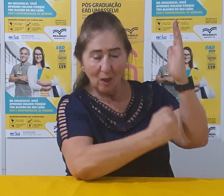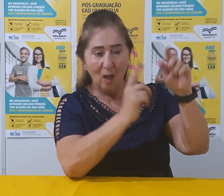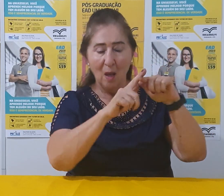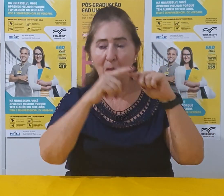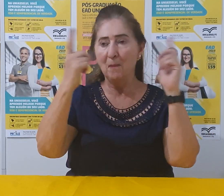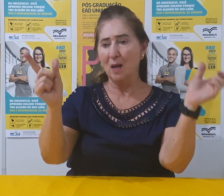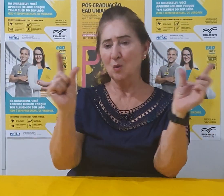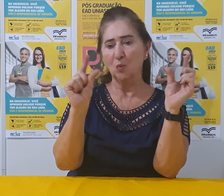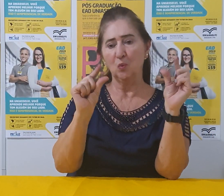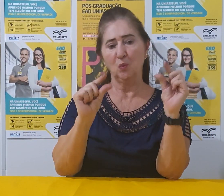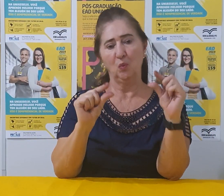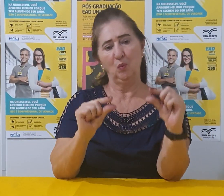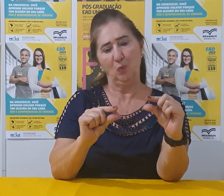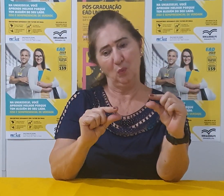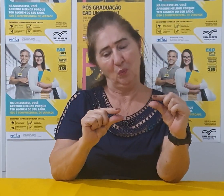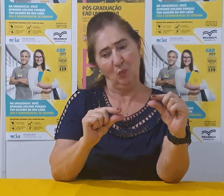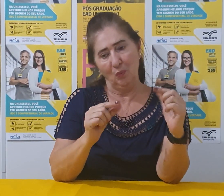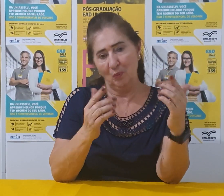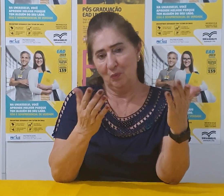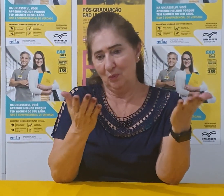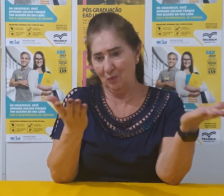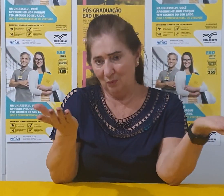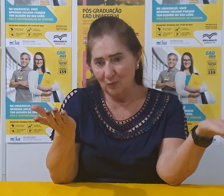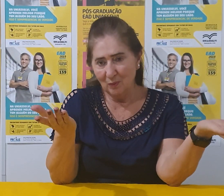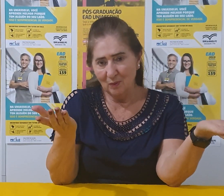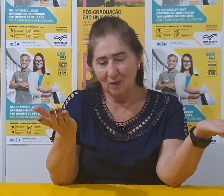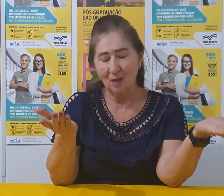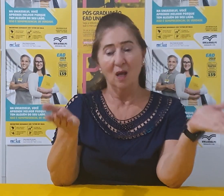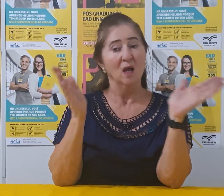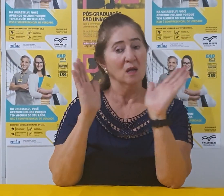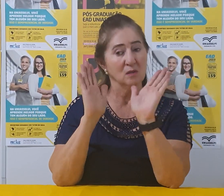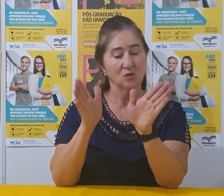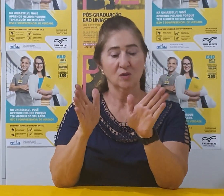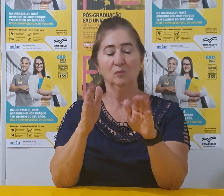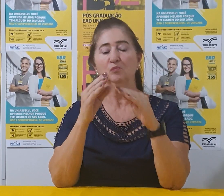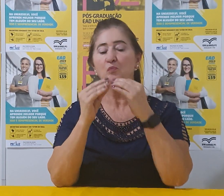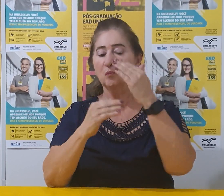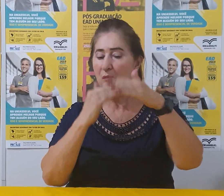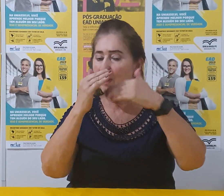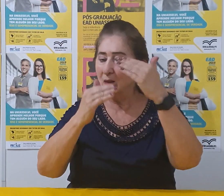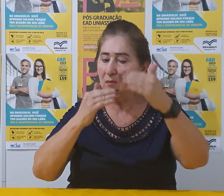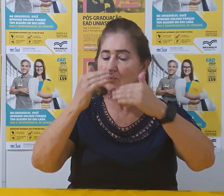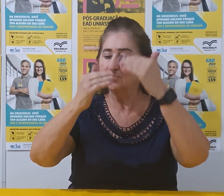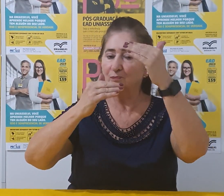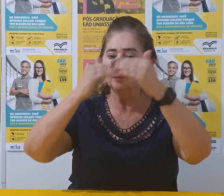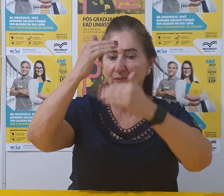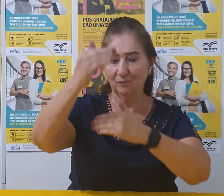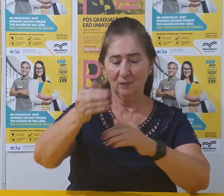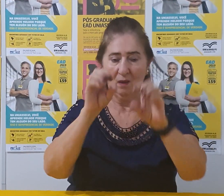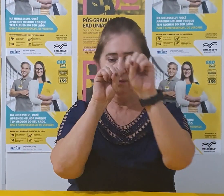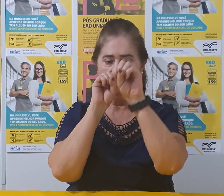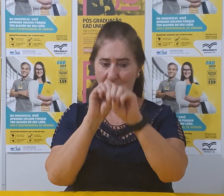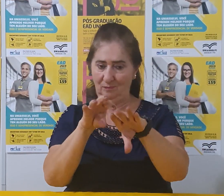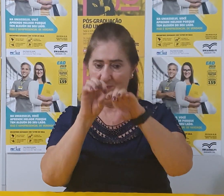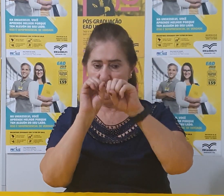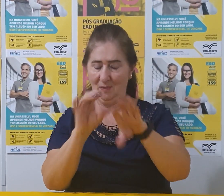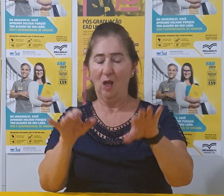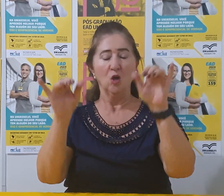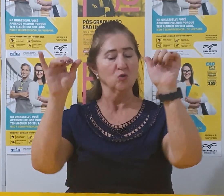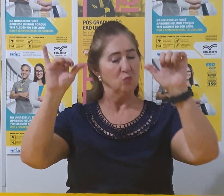e pouco efetiva. Nessa perspectiva, o processo de ensino tende a sofrer falhas e o